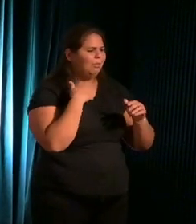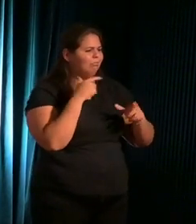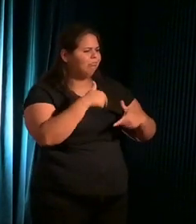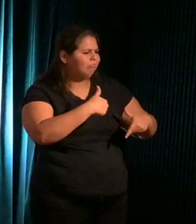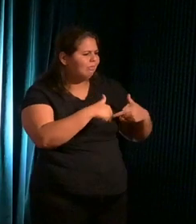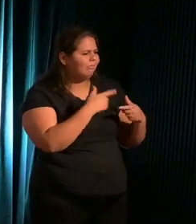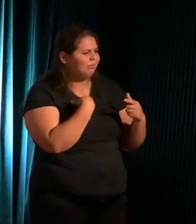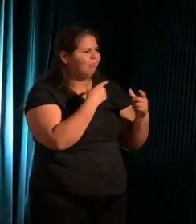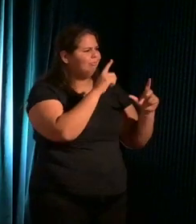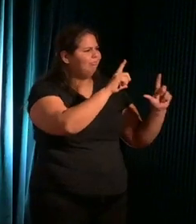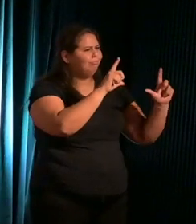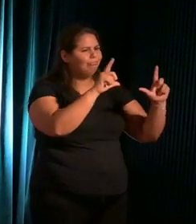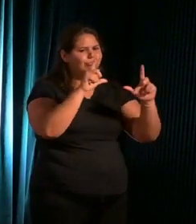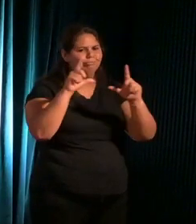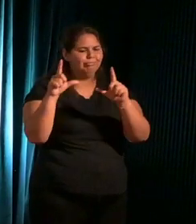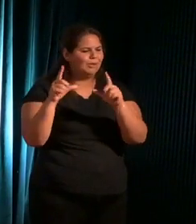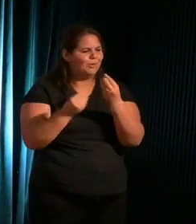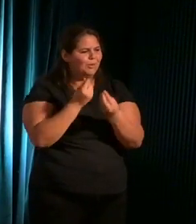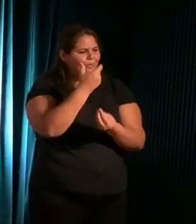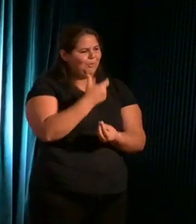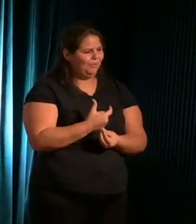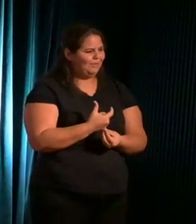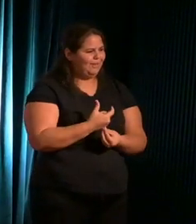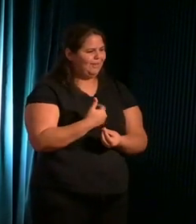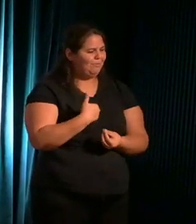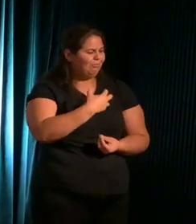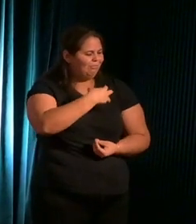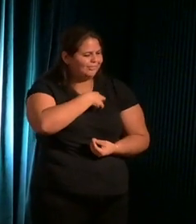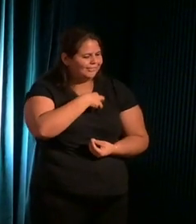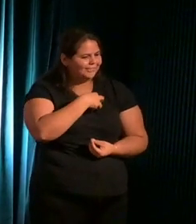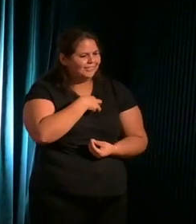meu estar fotográfico, a minha maneira